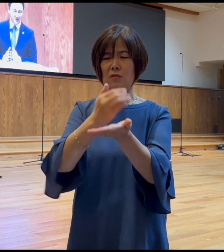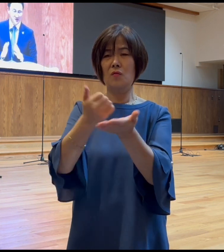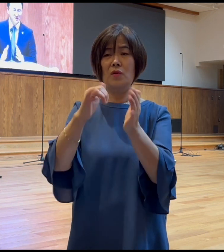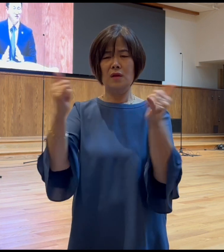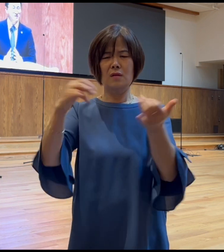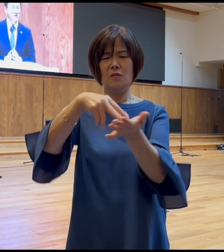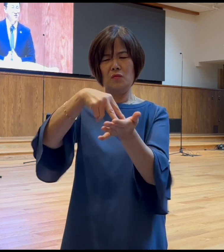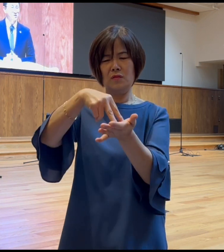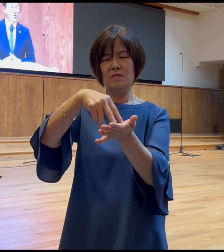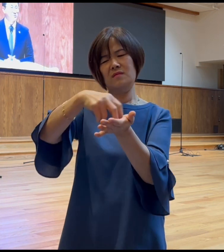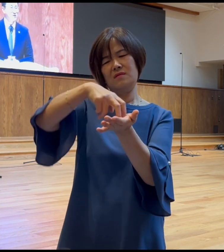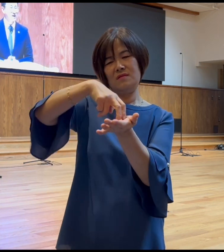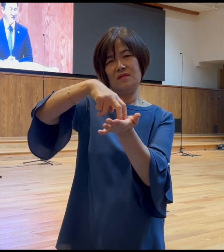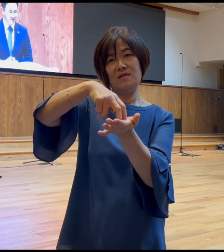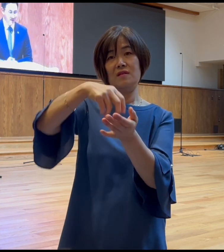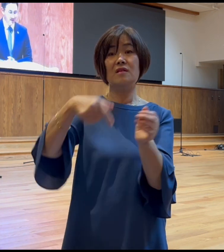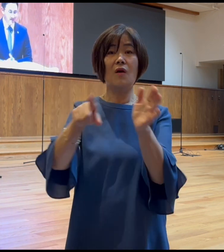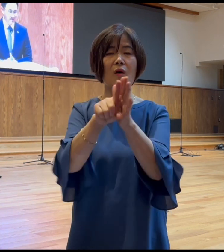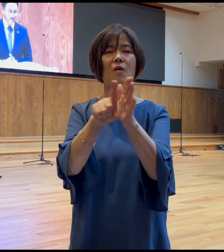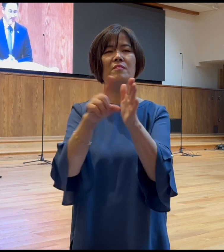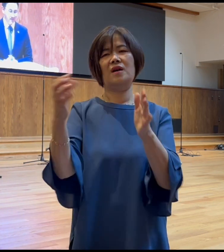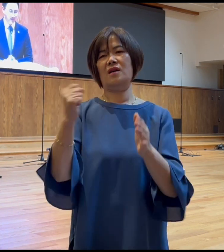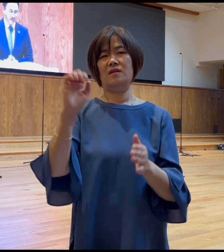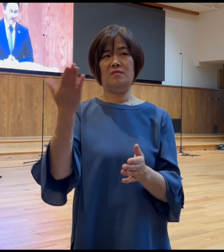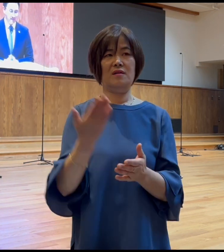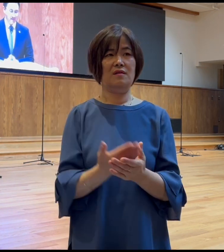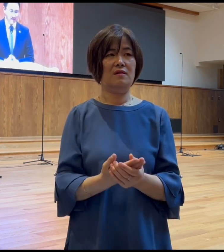정체성이 흔들리는 경험을 하게 됩니다.